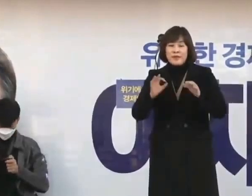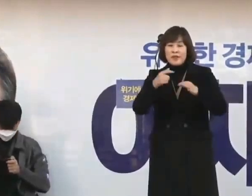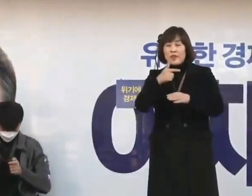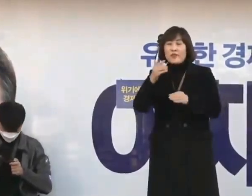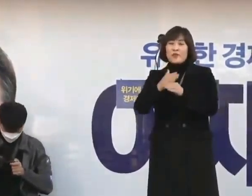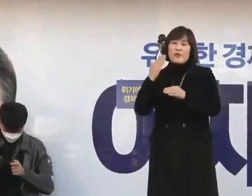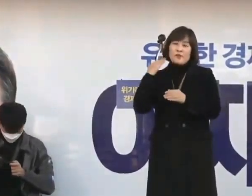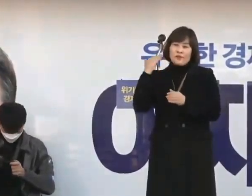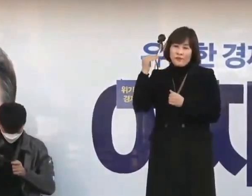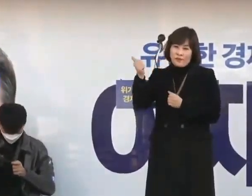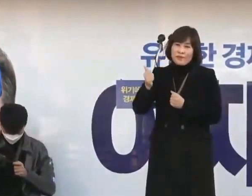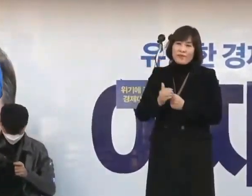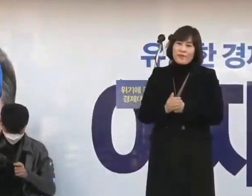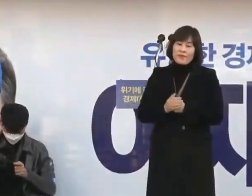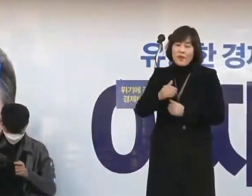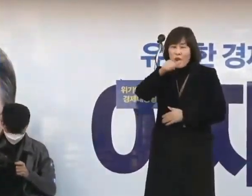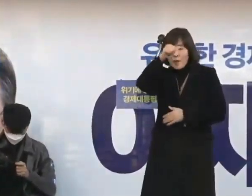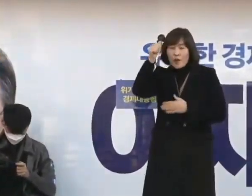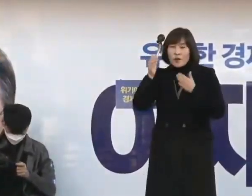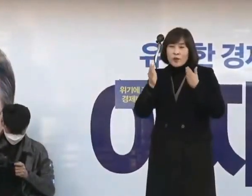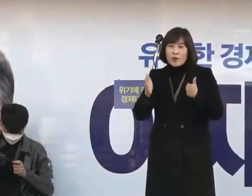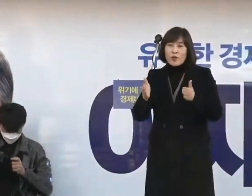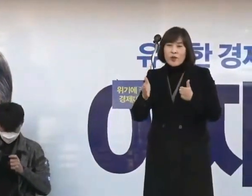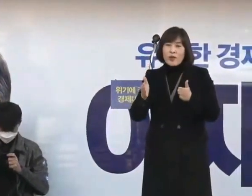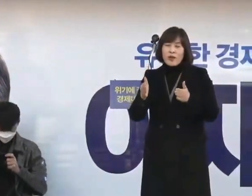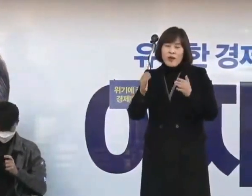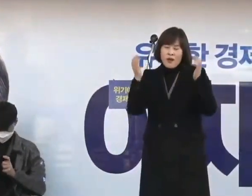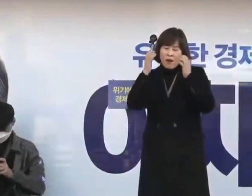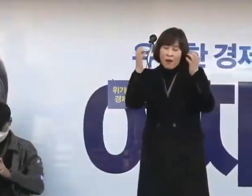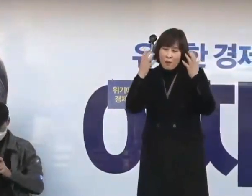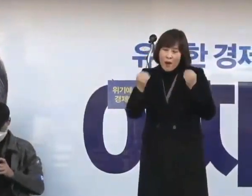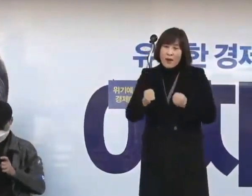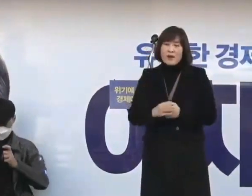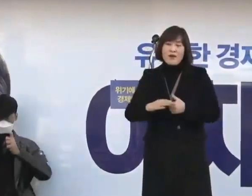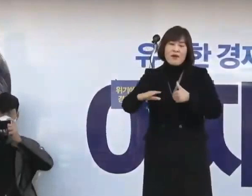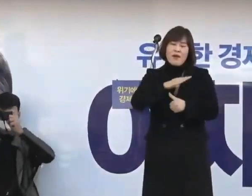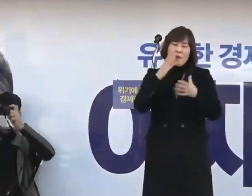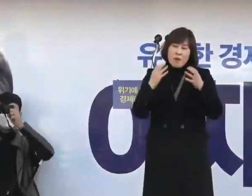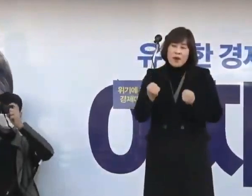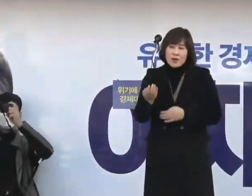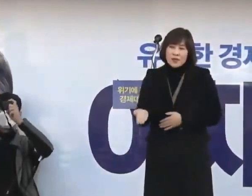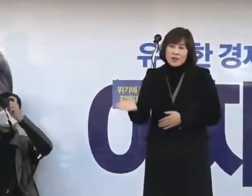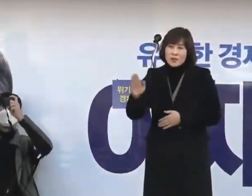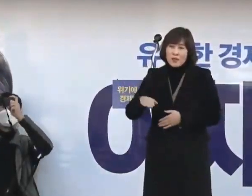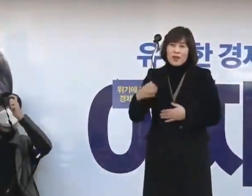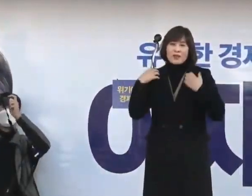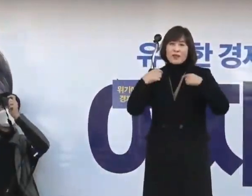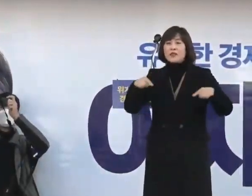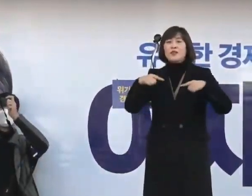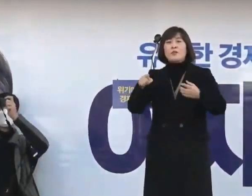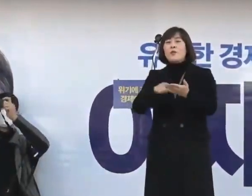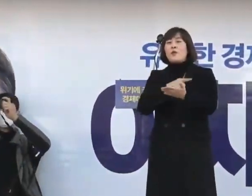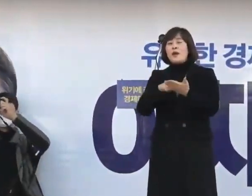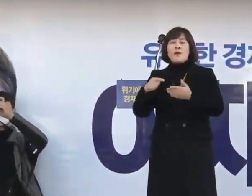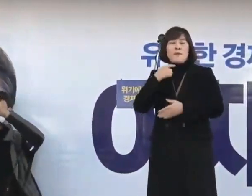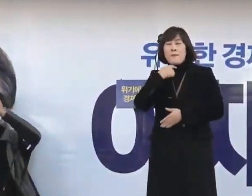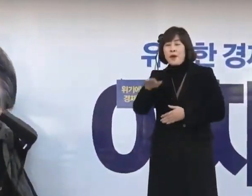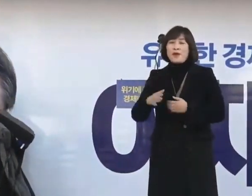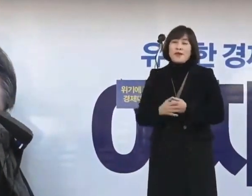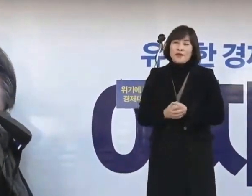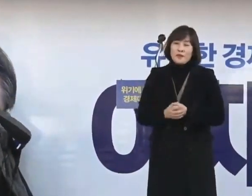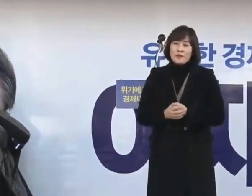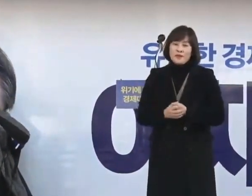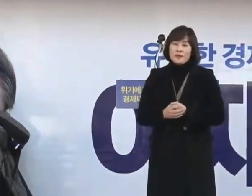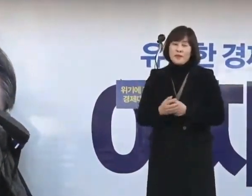김대중 대통령께서 평생을 핍박당하면서도 한 번도 정치 보복을 입에 올린 일이 없고,